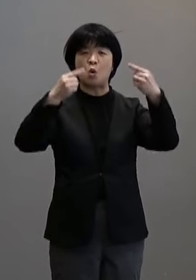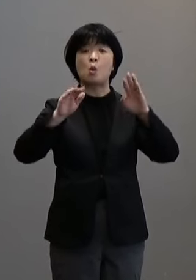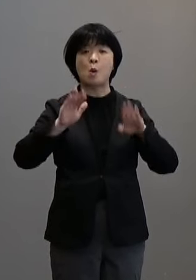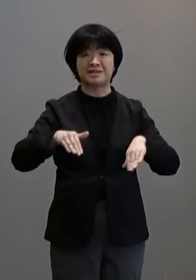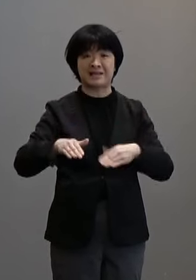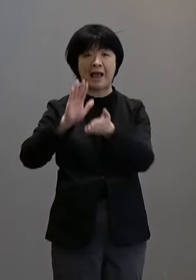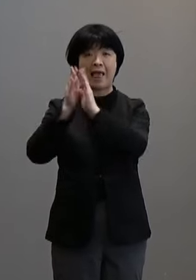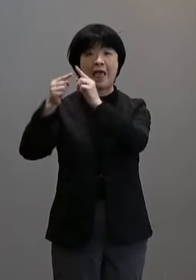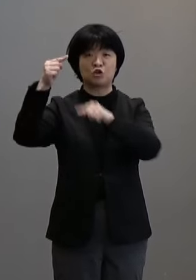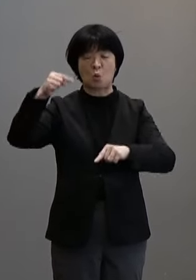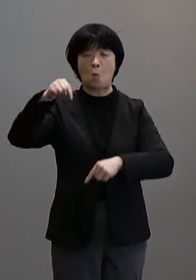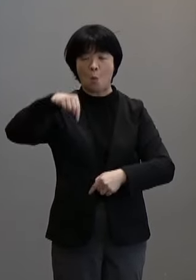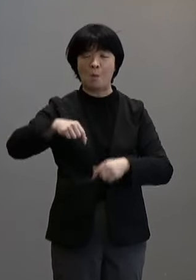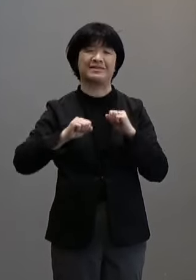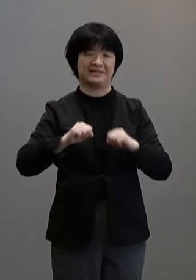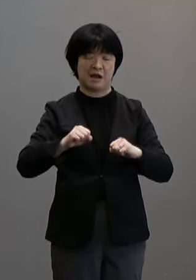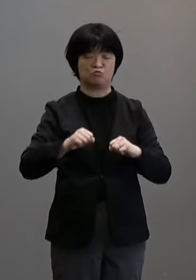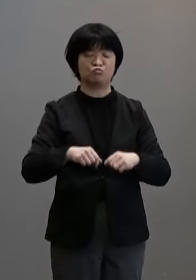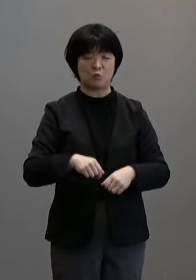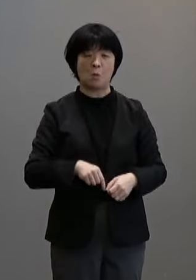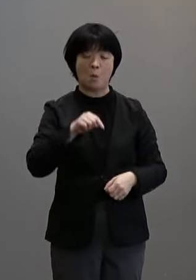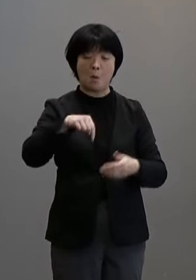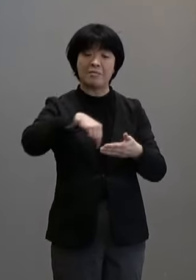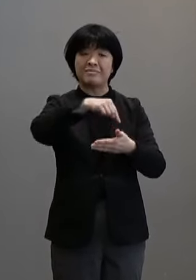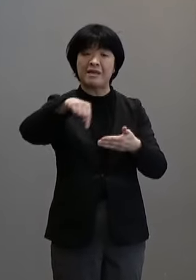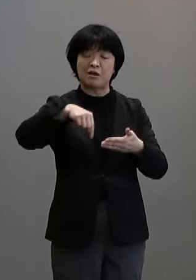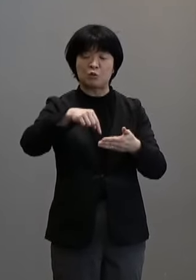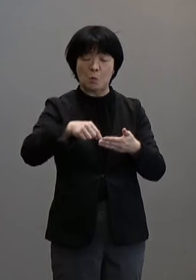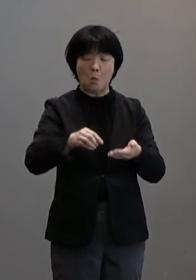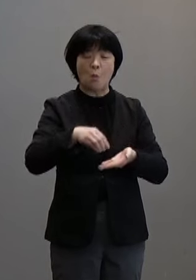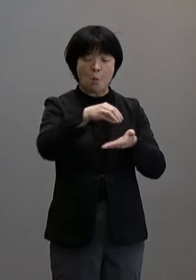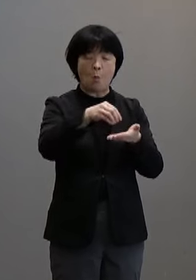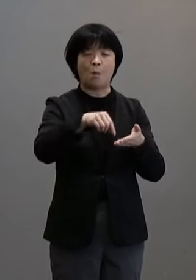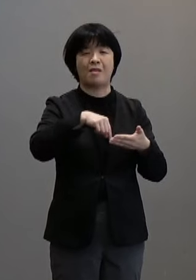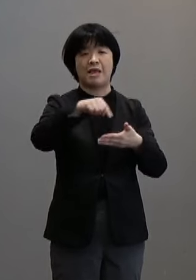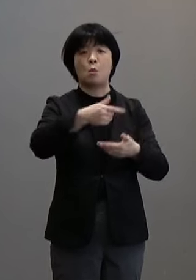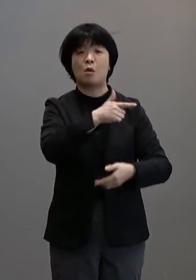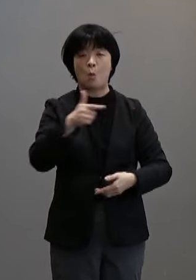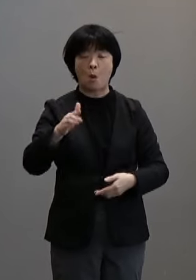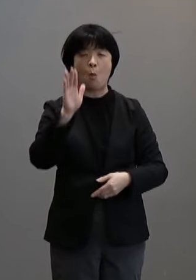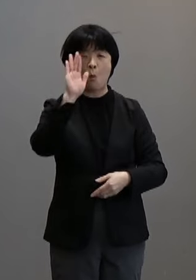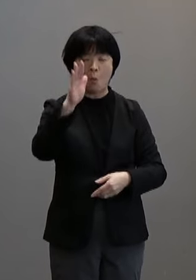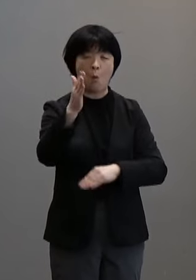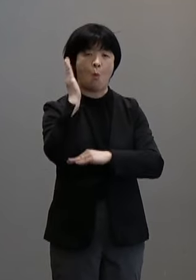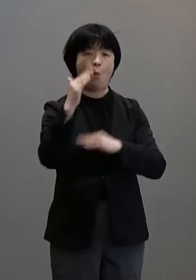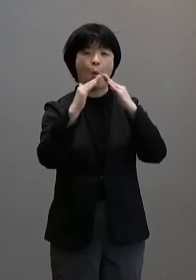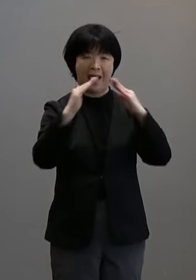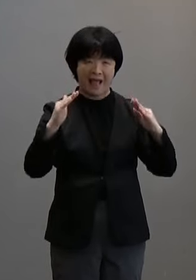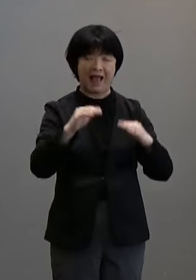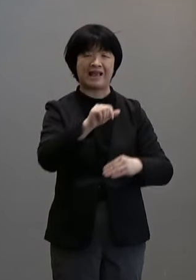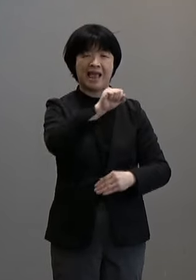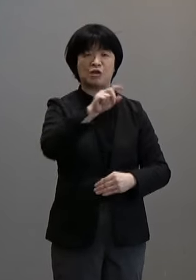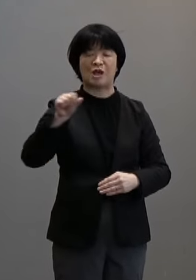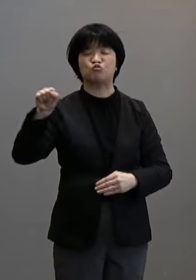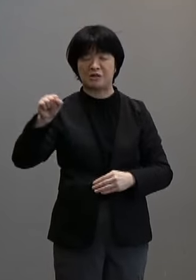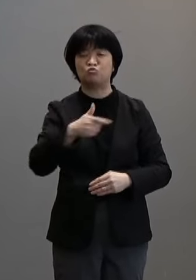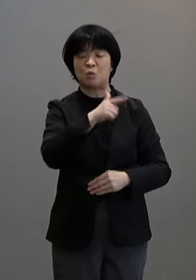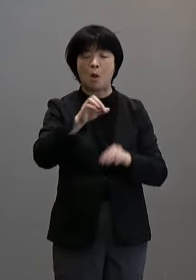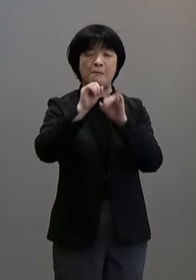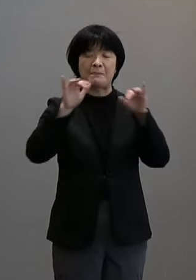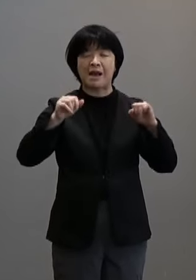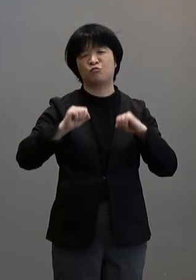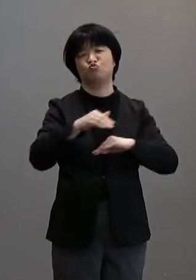各受賞者の具体的な取り組みにつきましては、今後実施する講演会や SNS 等により広く周知をしております。新